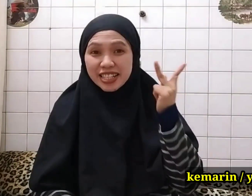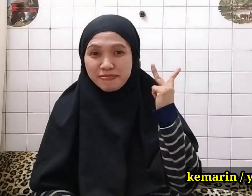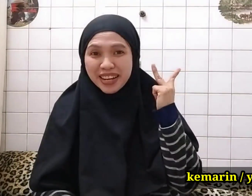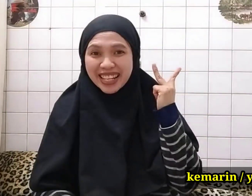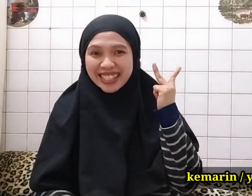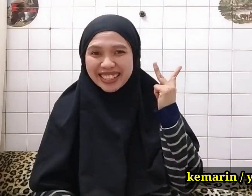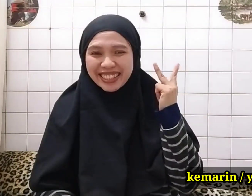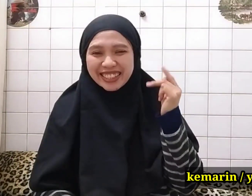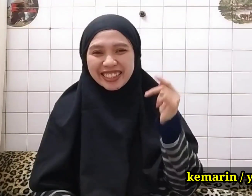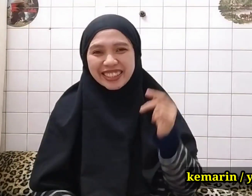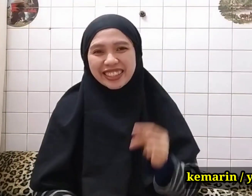Kemarin.